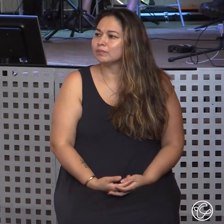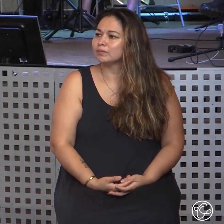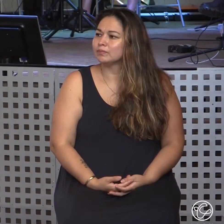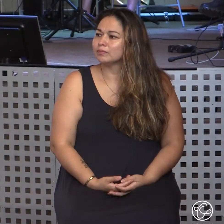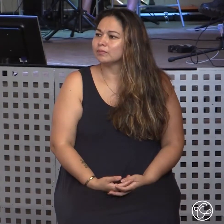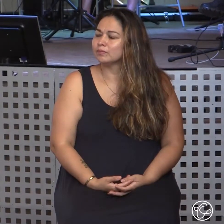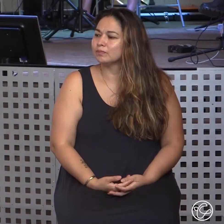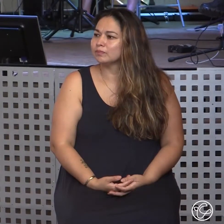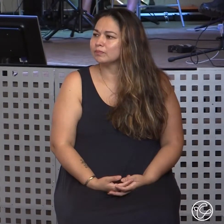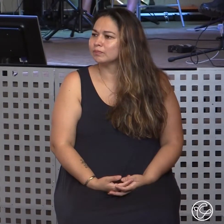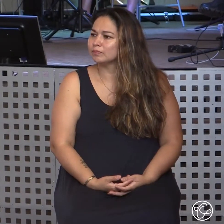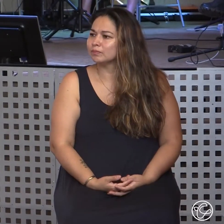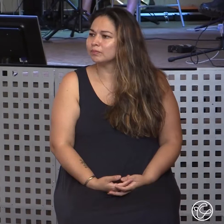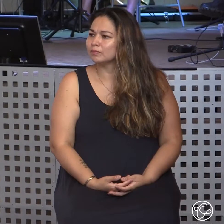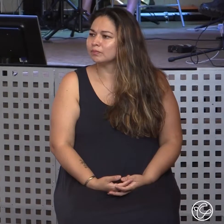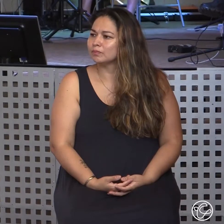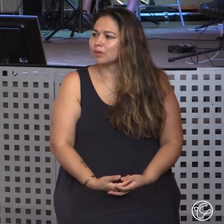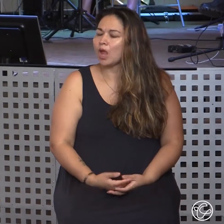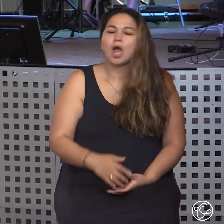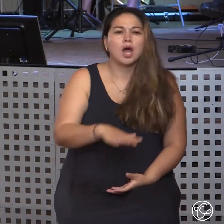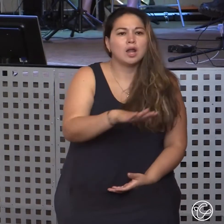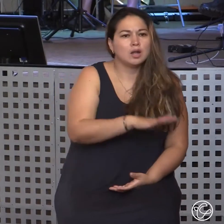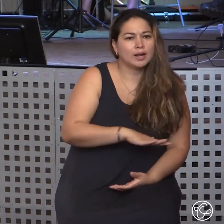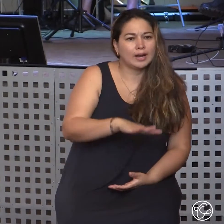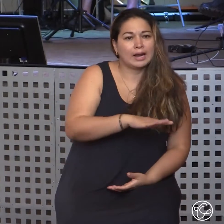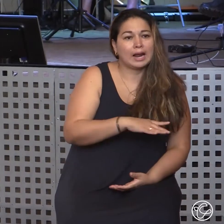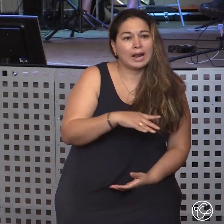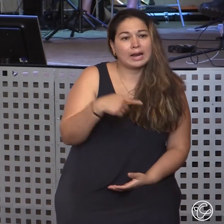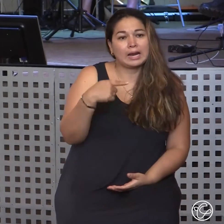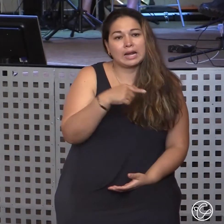lo dice la propia palabra, es para guardar grano,